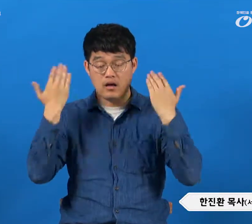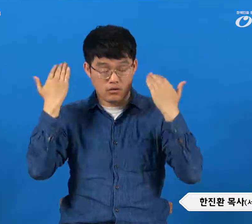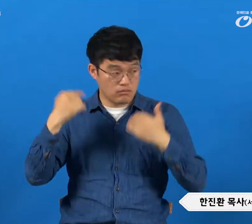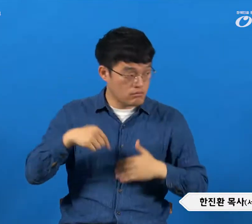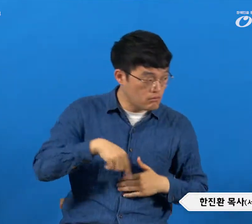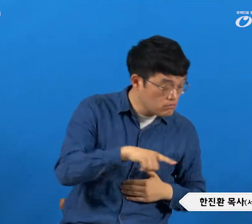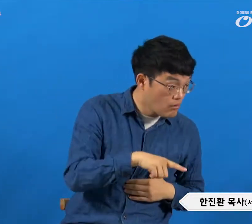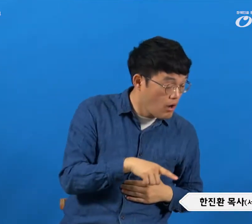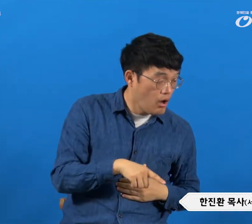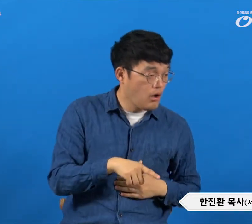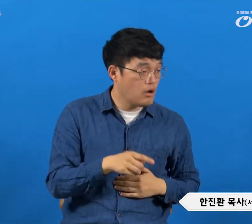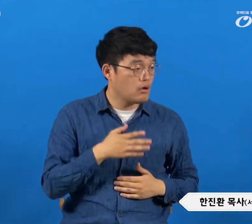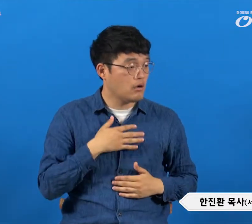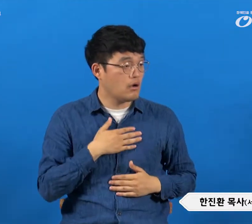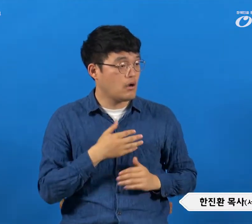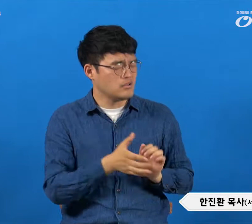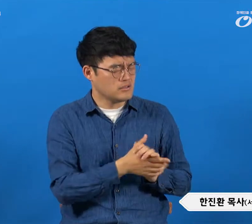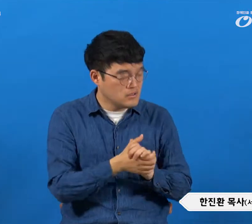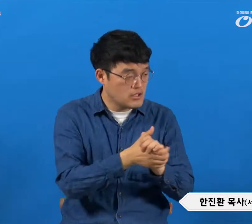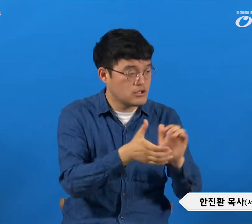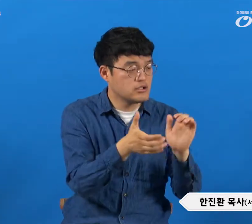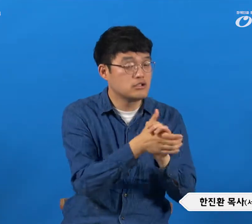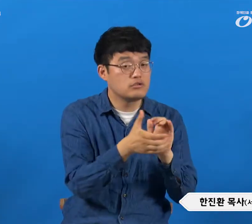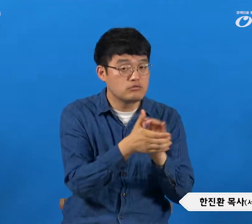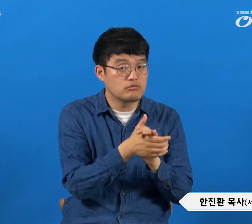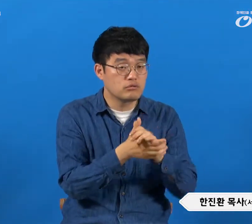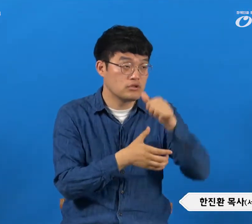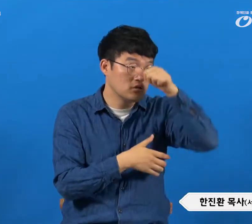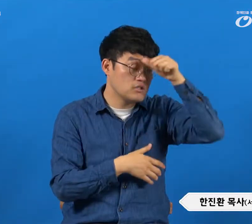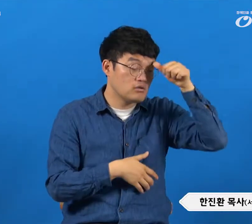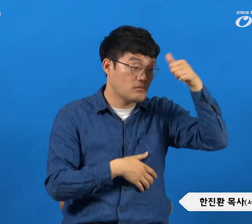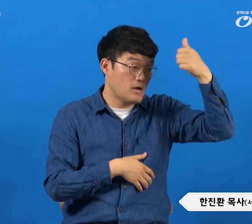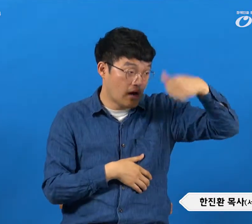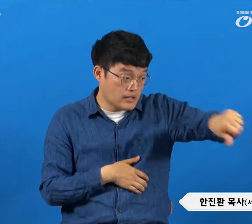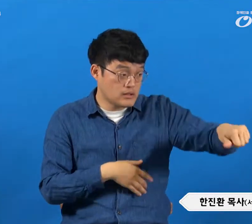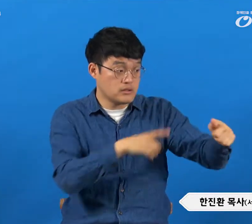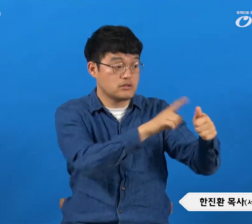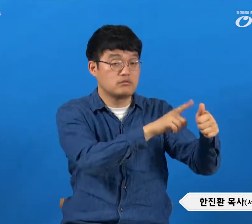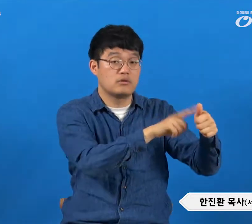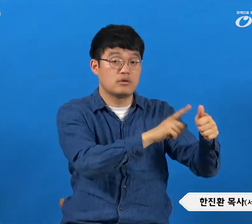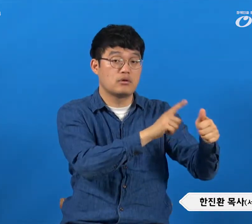것입니다. 아주 친한 친구고 장로님 아들이고, 그런데